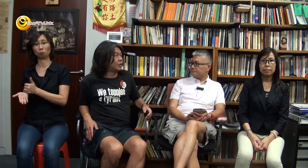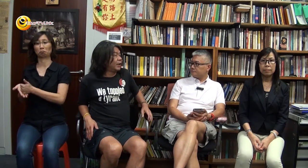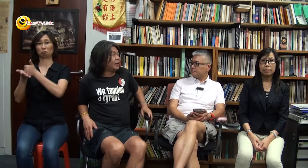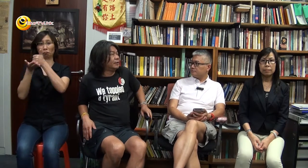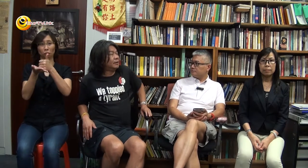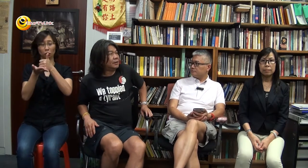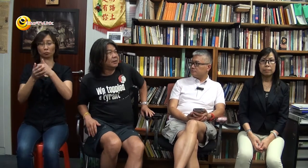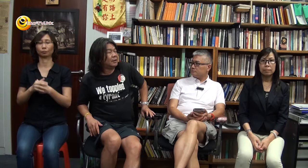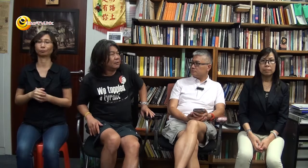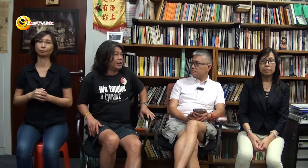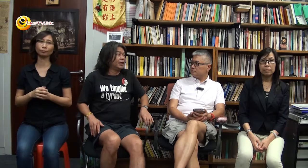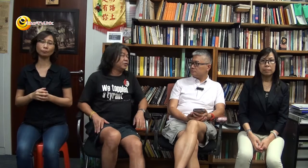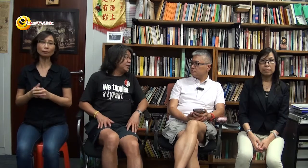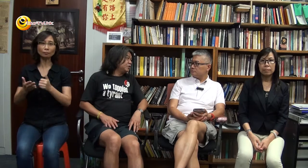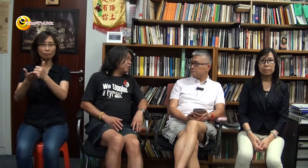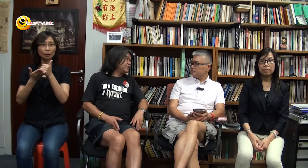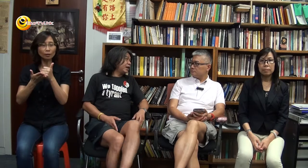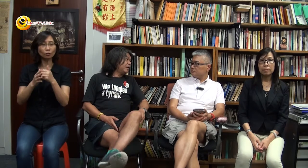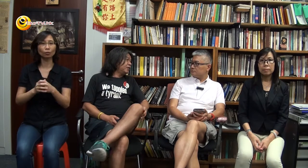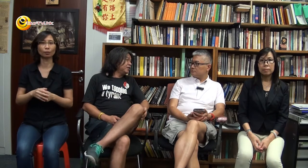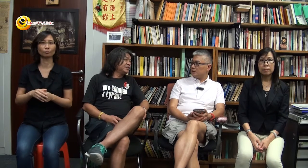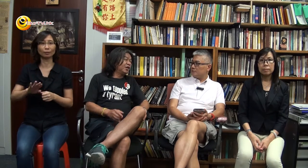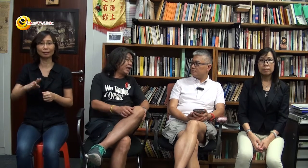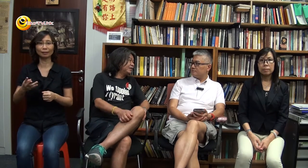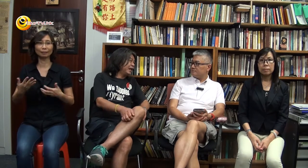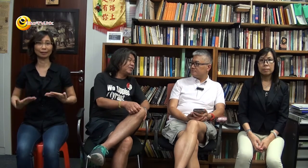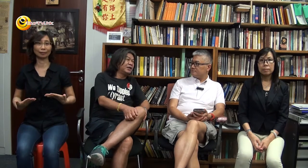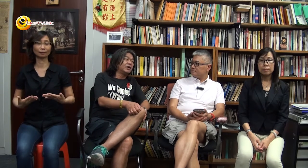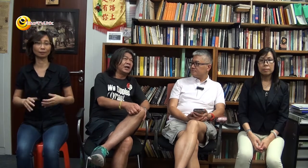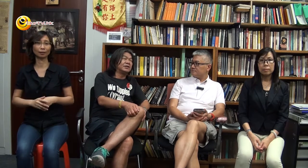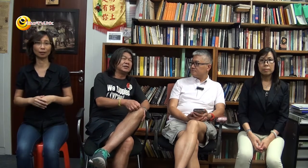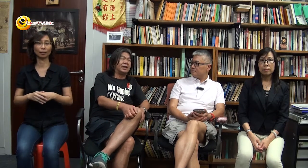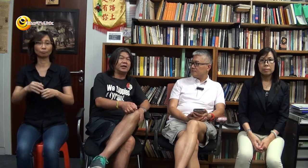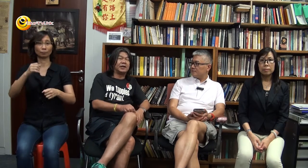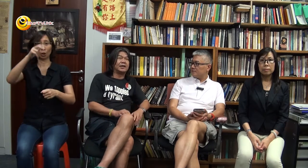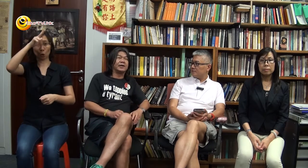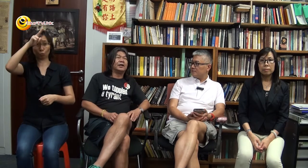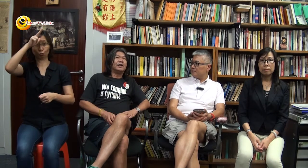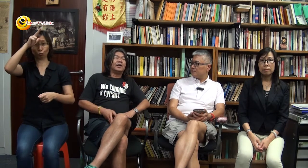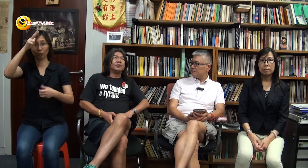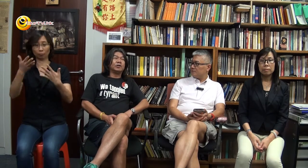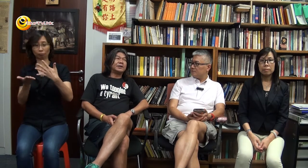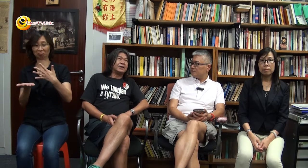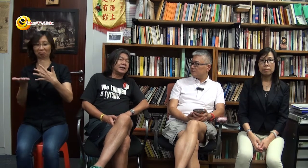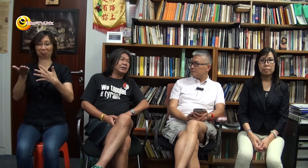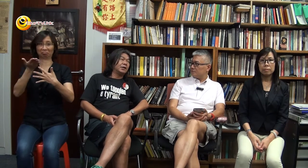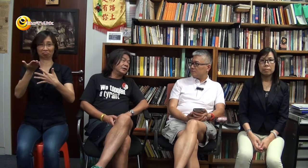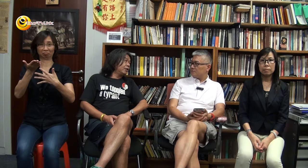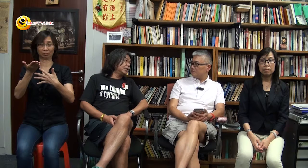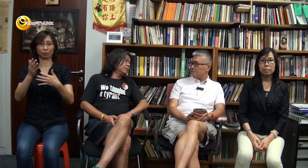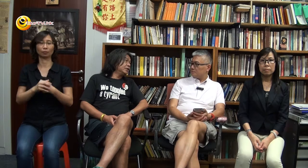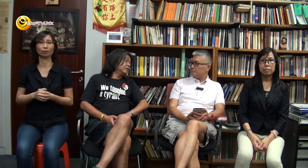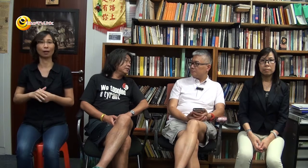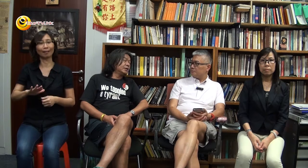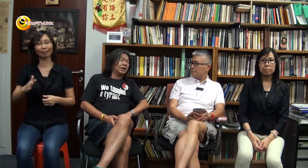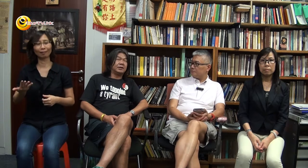該做到的事？喂，而家都反而仲官升一級喎，走去頂翻呢個曾德成。咁到底曾德成點解辭職，